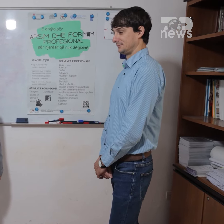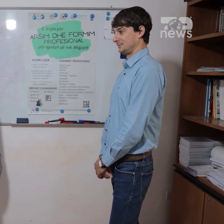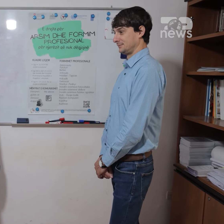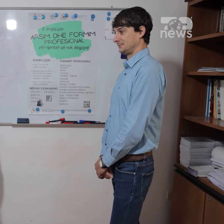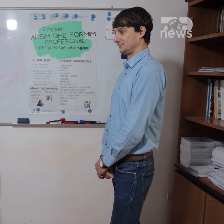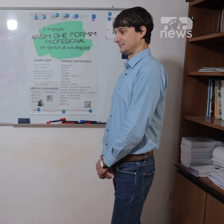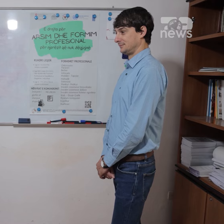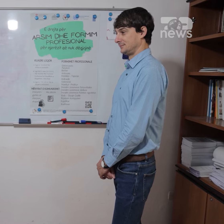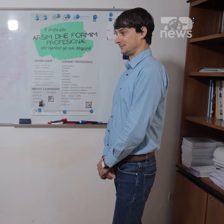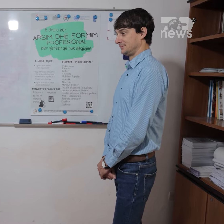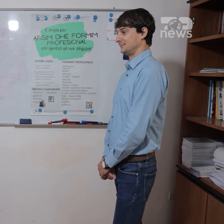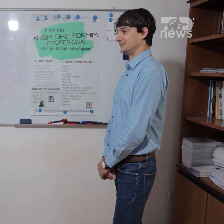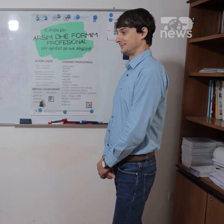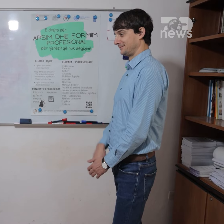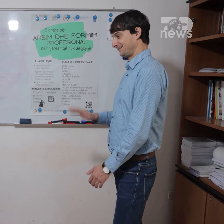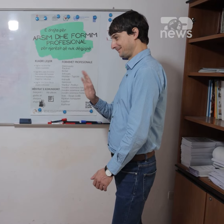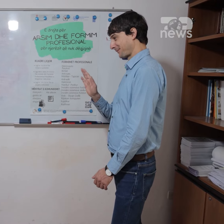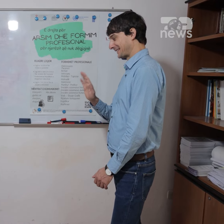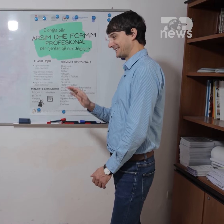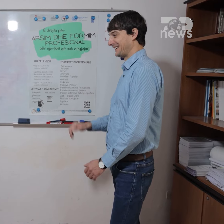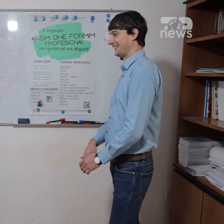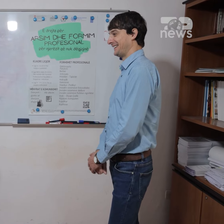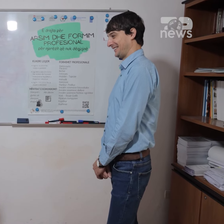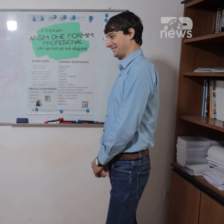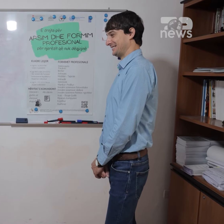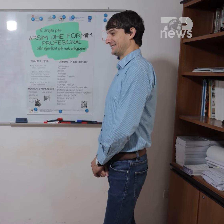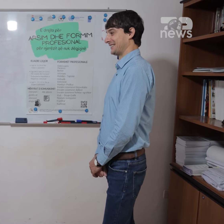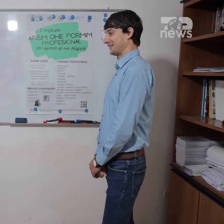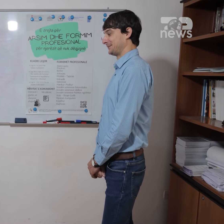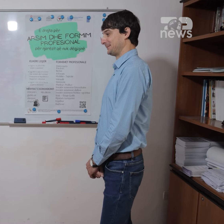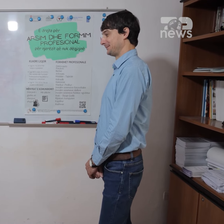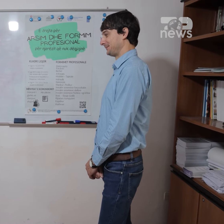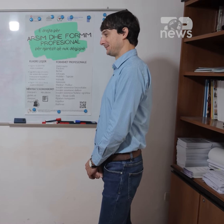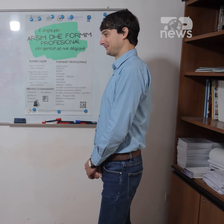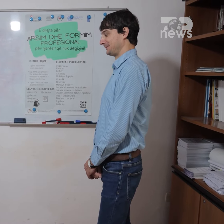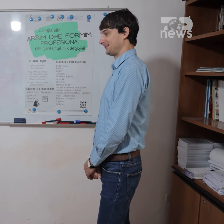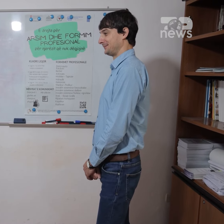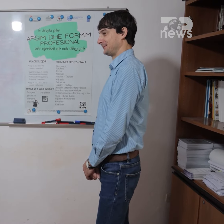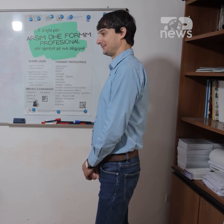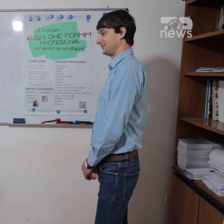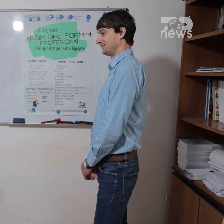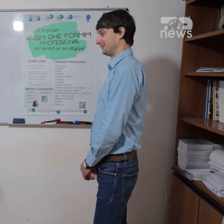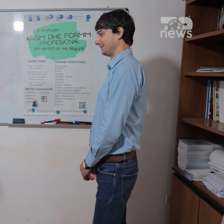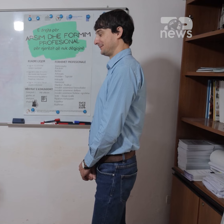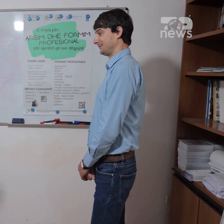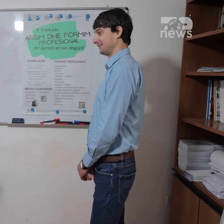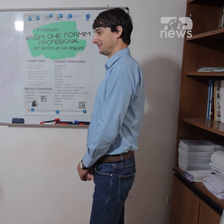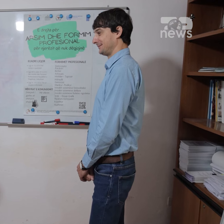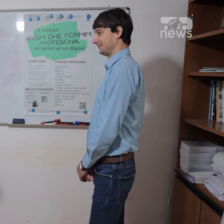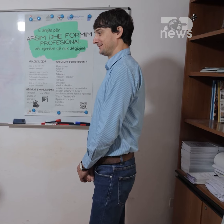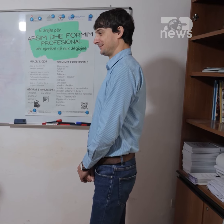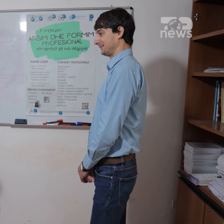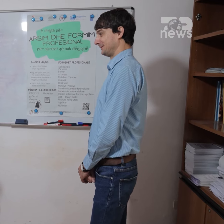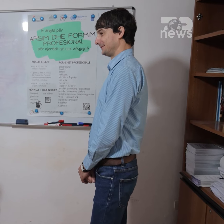Interpretja. Florian, përshëndetje. Përshëndetje dhe ju. Sa antar janë aktualisht në